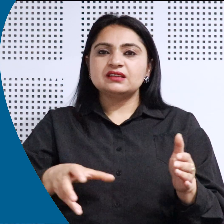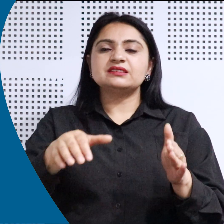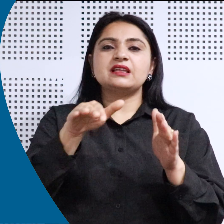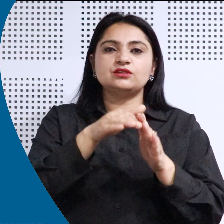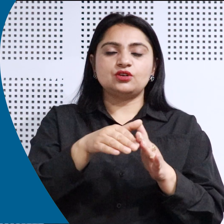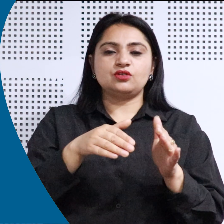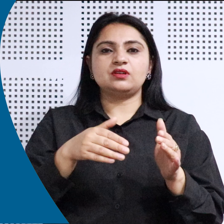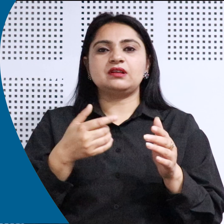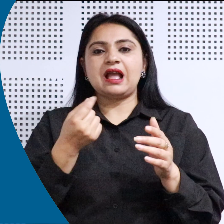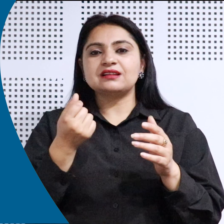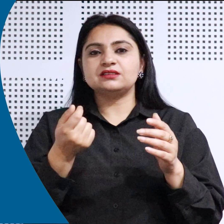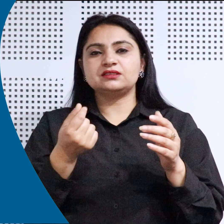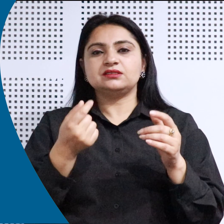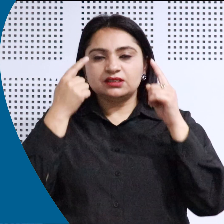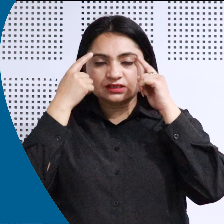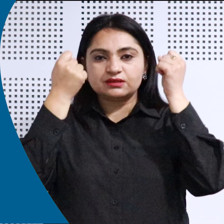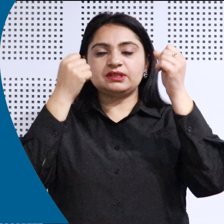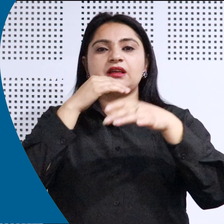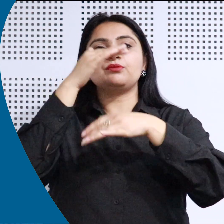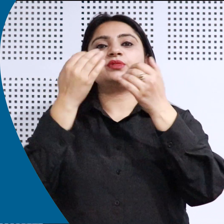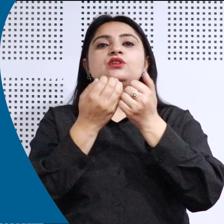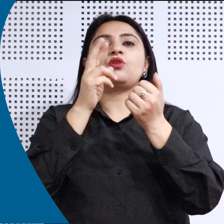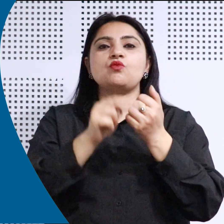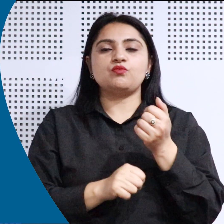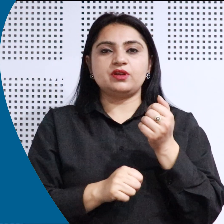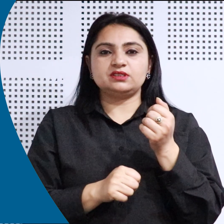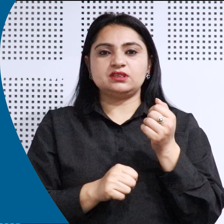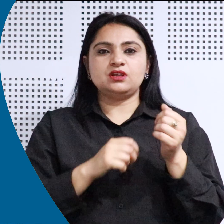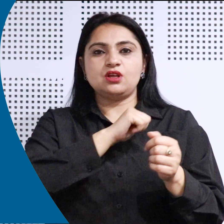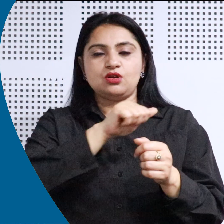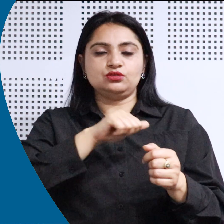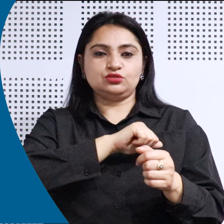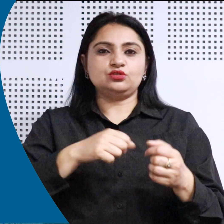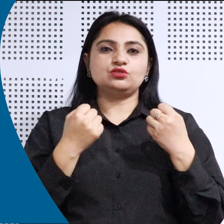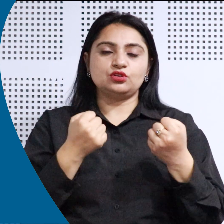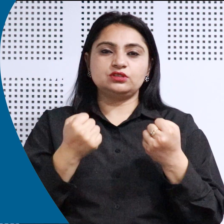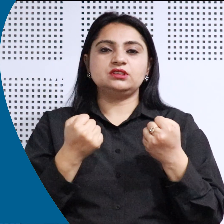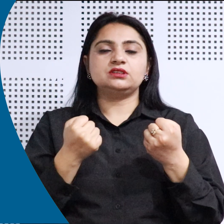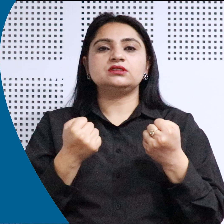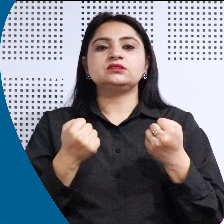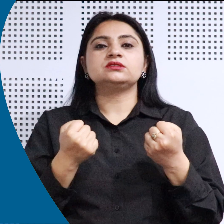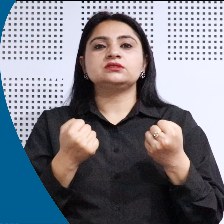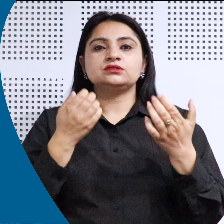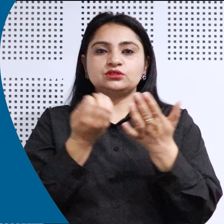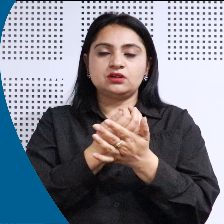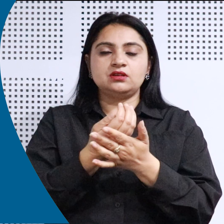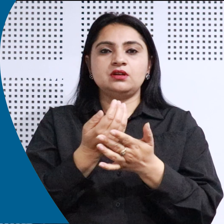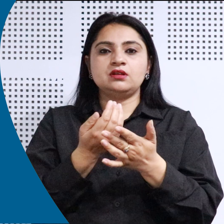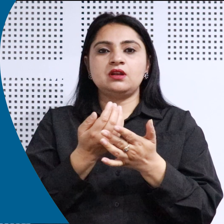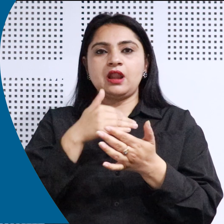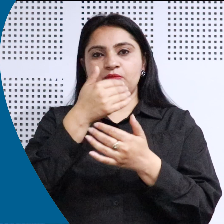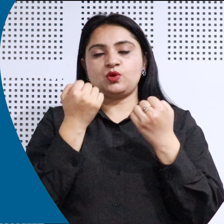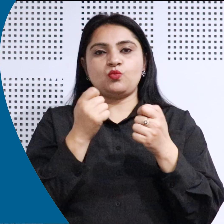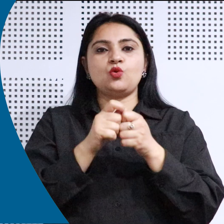एउटा आर्थिक चाहिँ क्षमता वृद्धि गर्नुपर्ने अवस्था छ भने अर्को भनेको जनशक्ति, संगठन र प्रशासनिक क्षमतालाई पनि वृद्धि गर्नुपर्ने अवस्था छ। किनभने